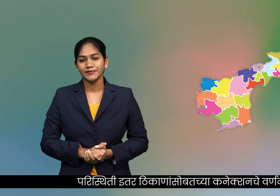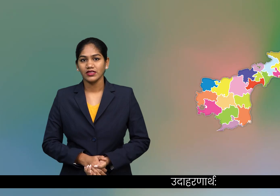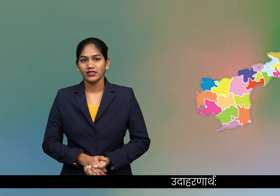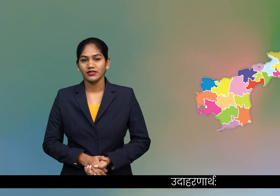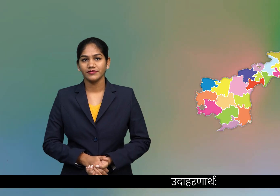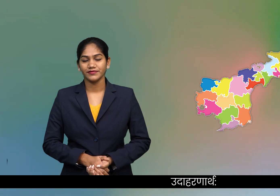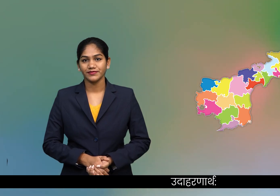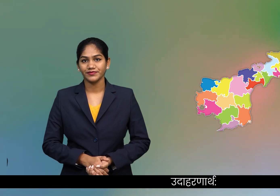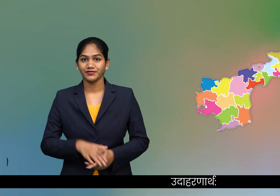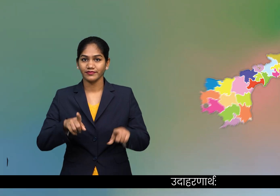उदाहरणार्थ,